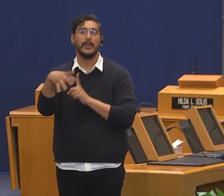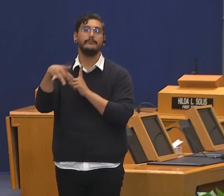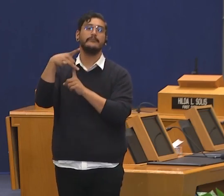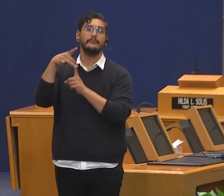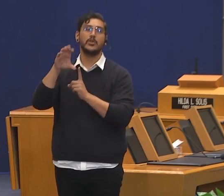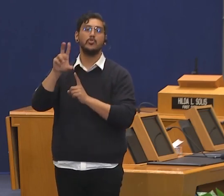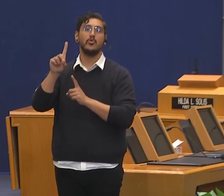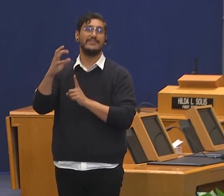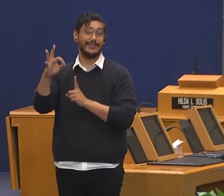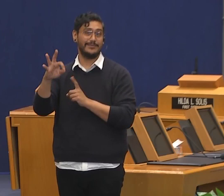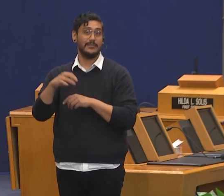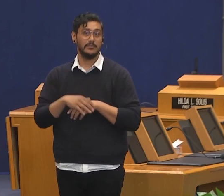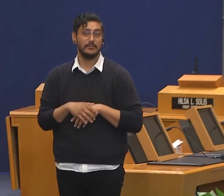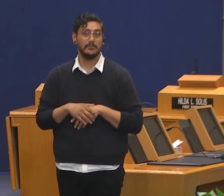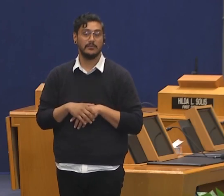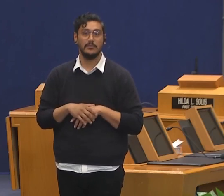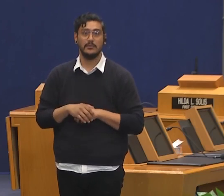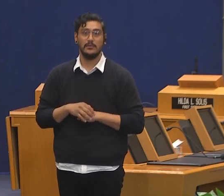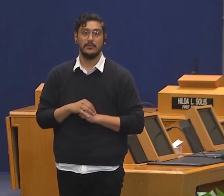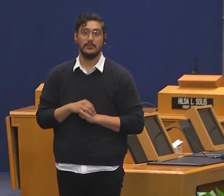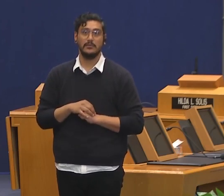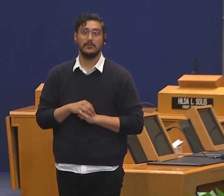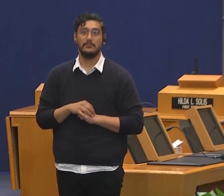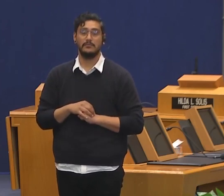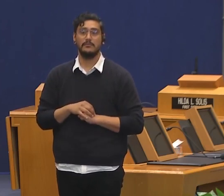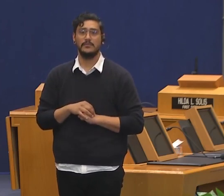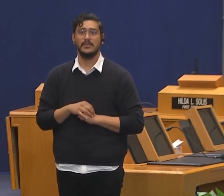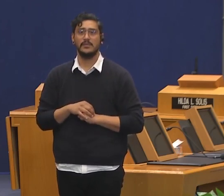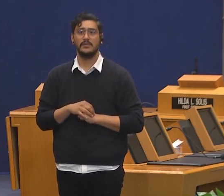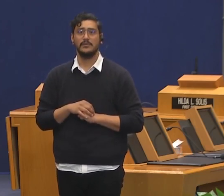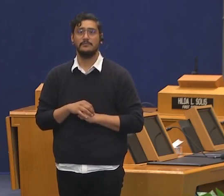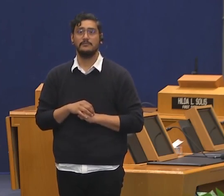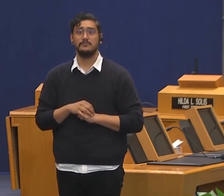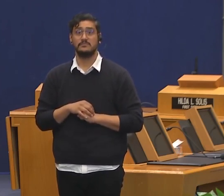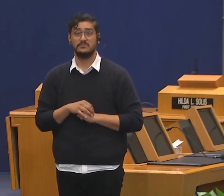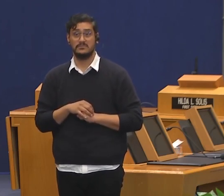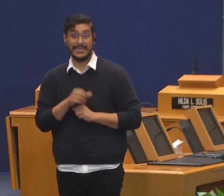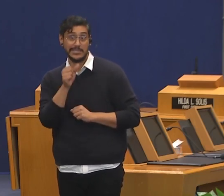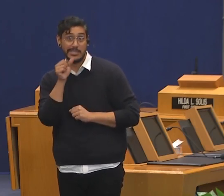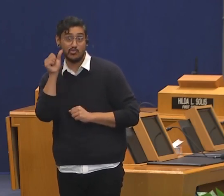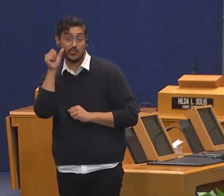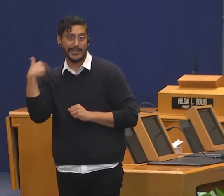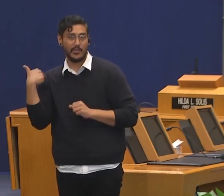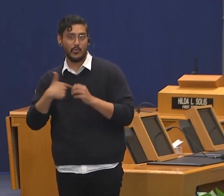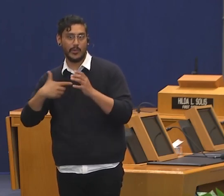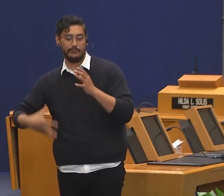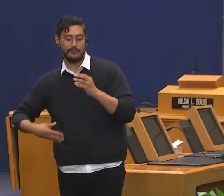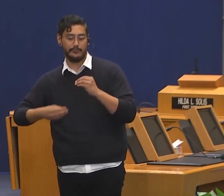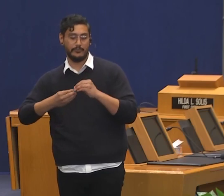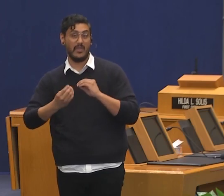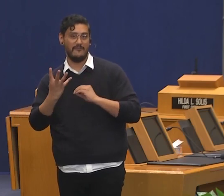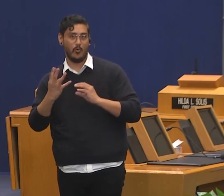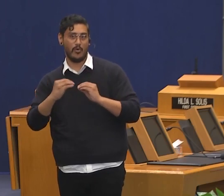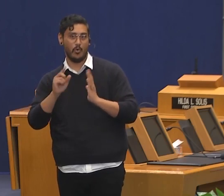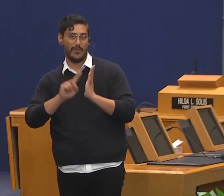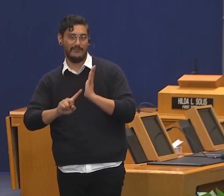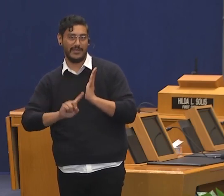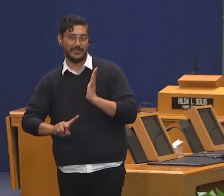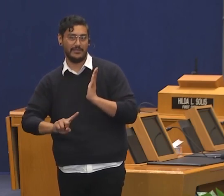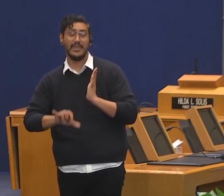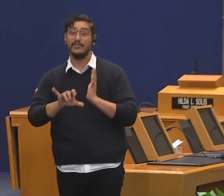COVID-19. Las cuatro investigaciones adicionales desde ayer. Estos incluyen hogares